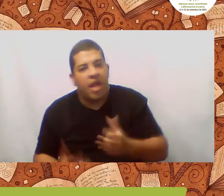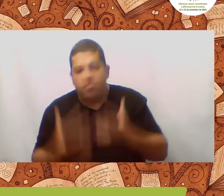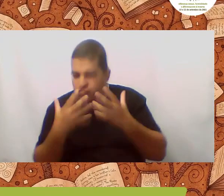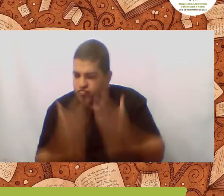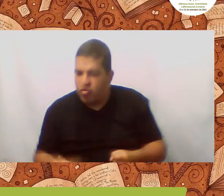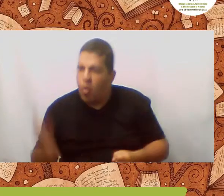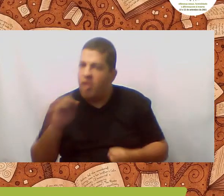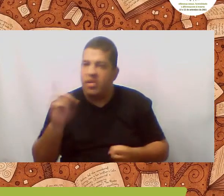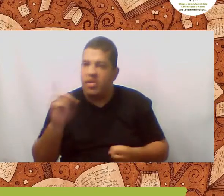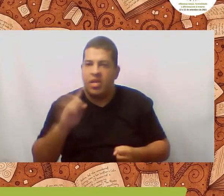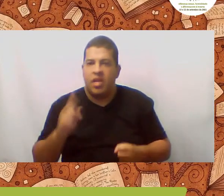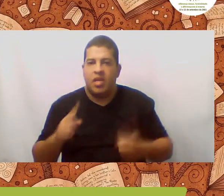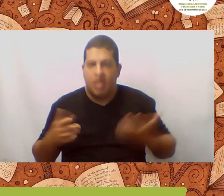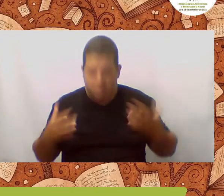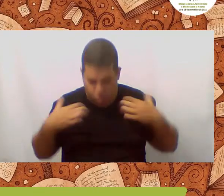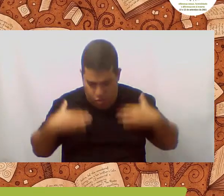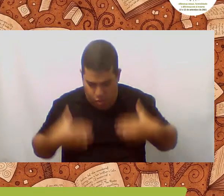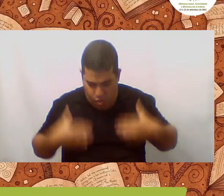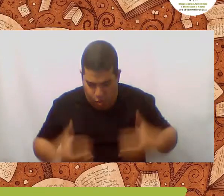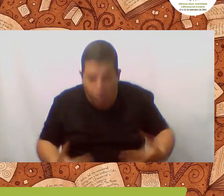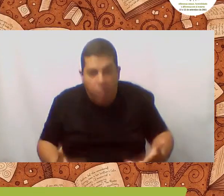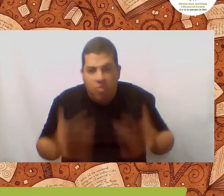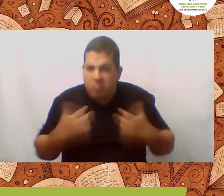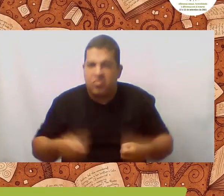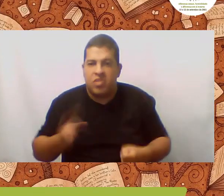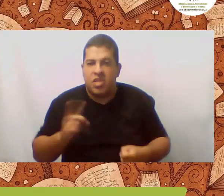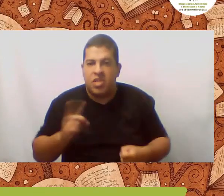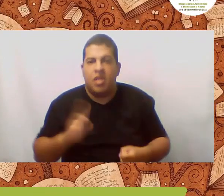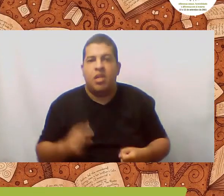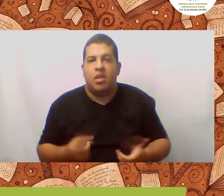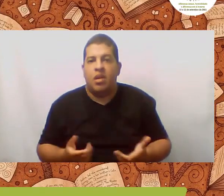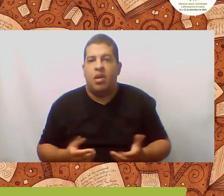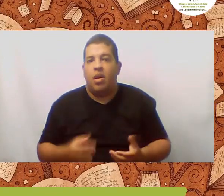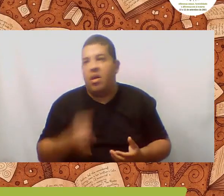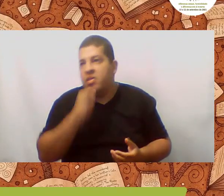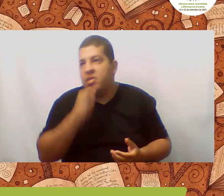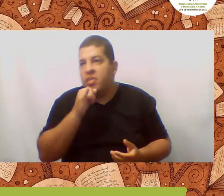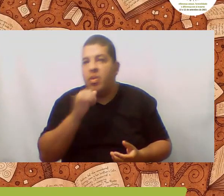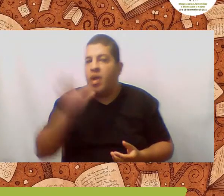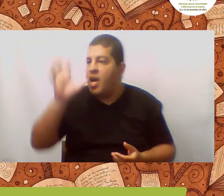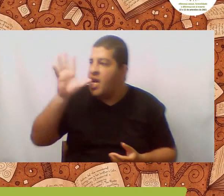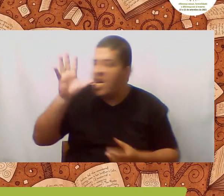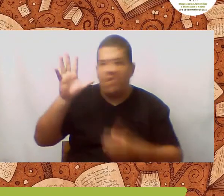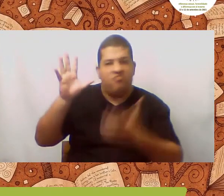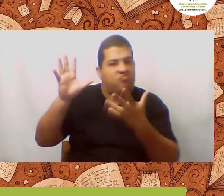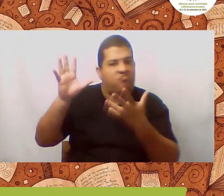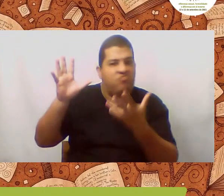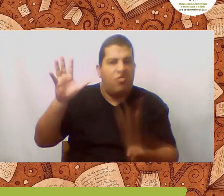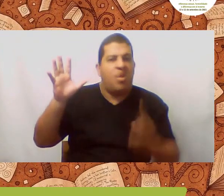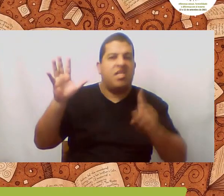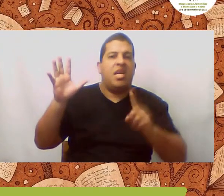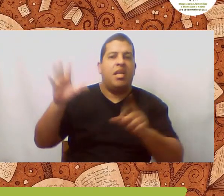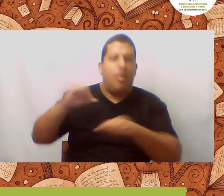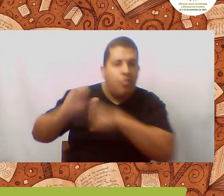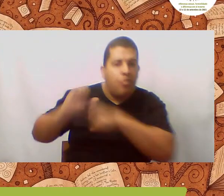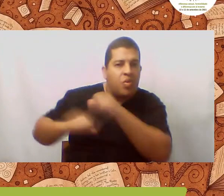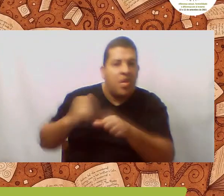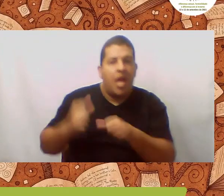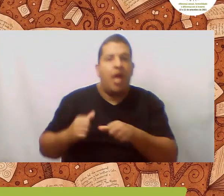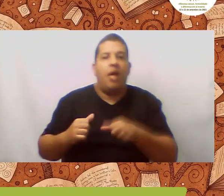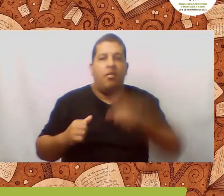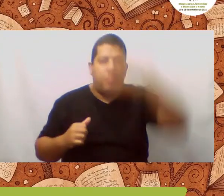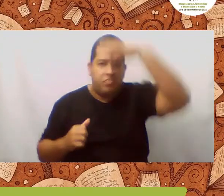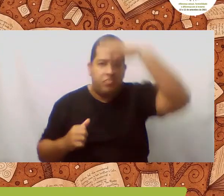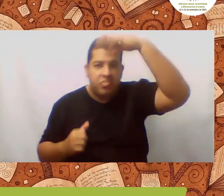corpo ou a condição genital que eles nasceram e passam a pleitear o direito